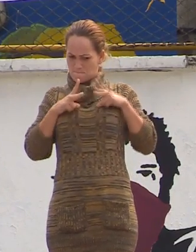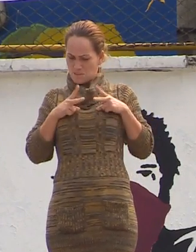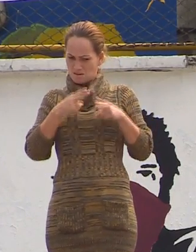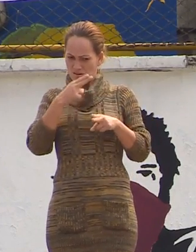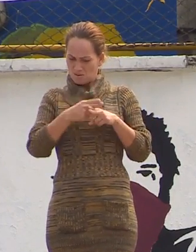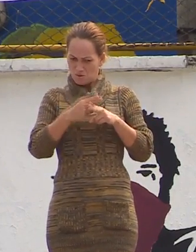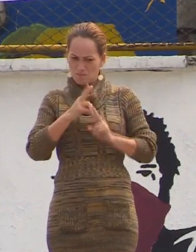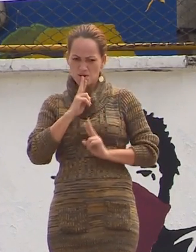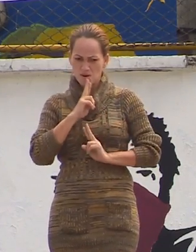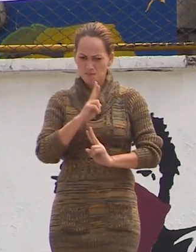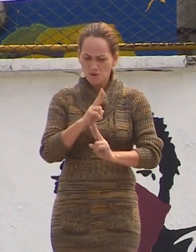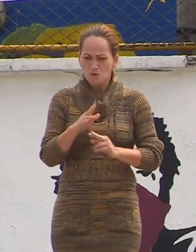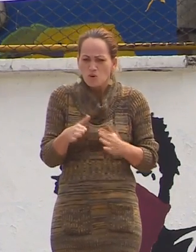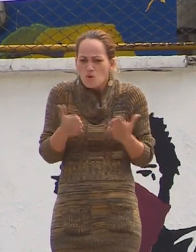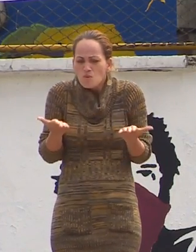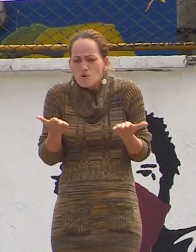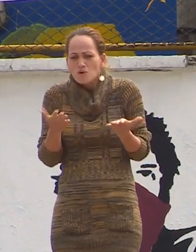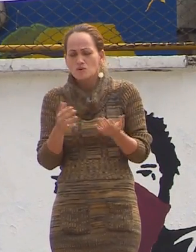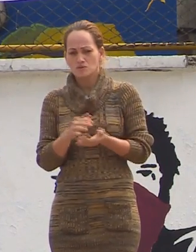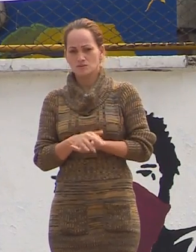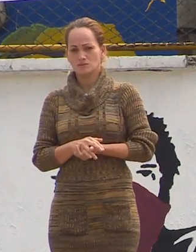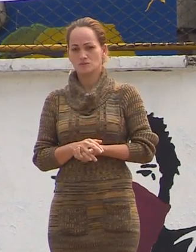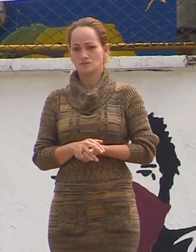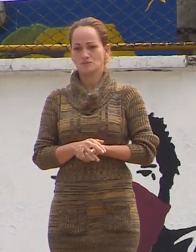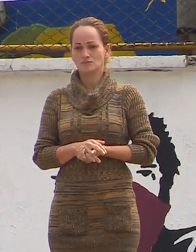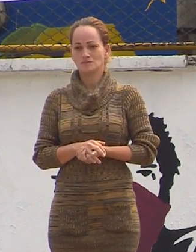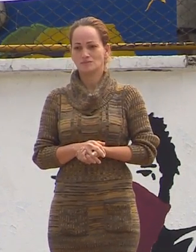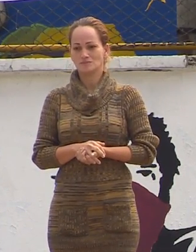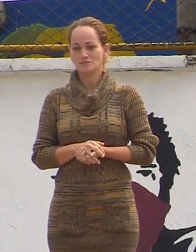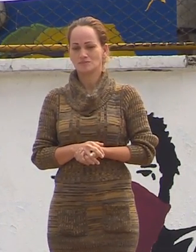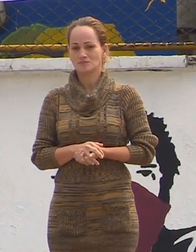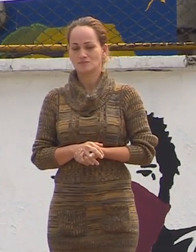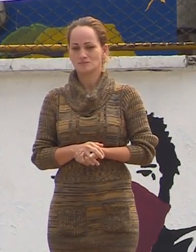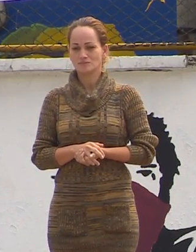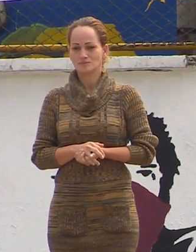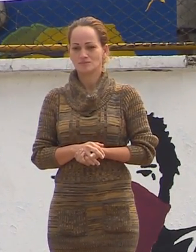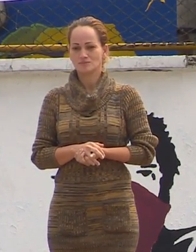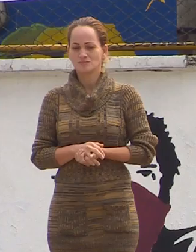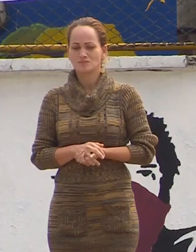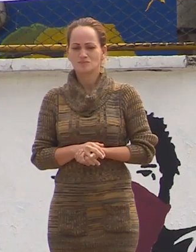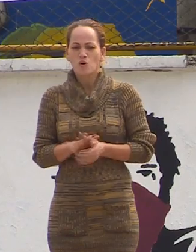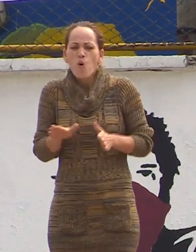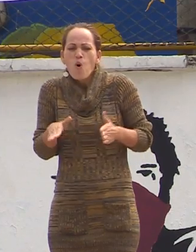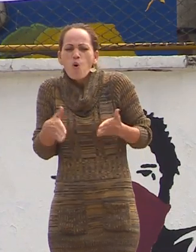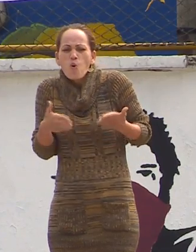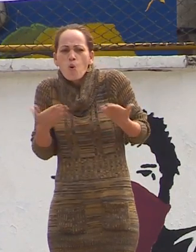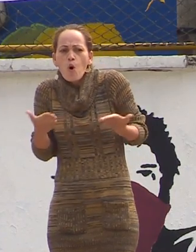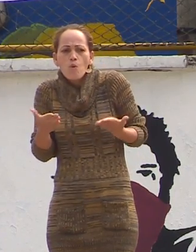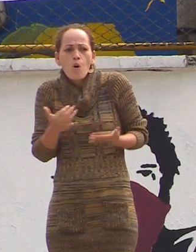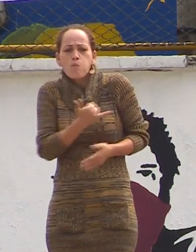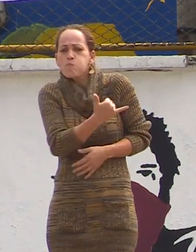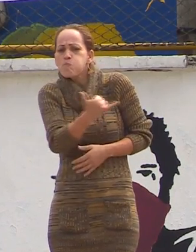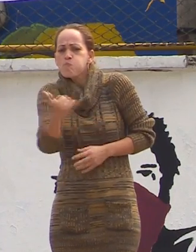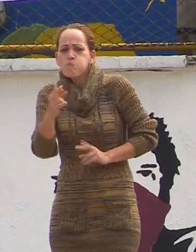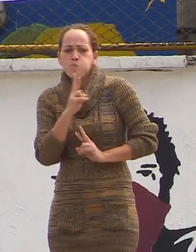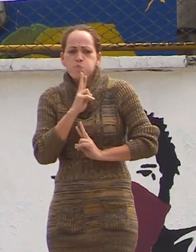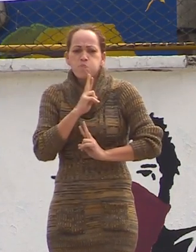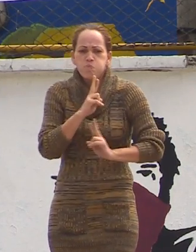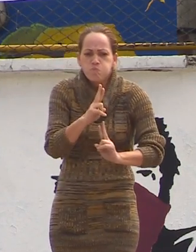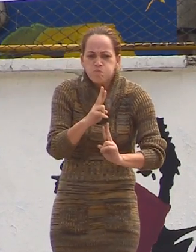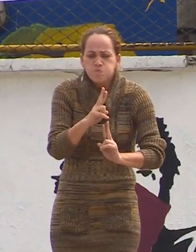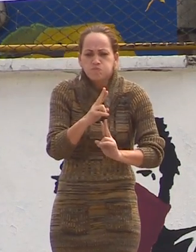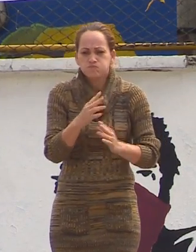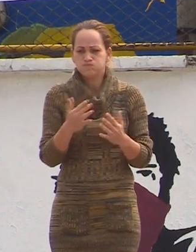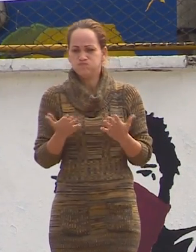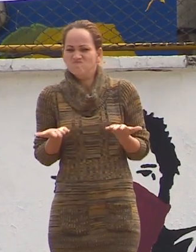nombre? ¿Cómo puedes responder por los otros? ¿Qué